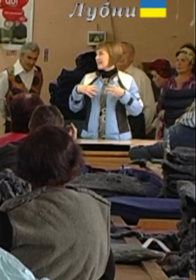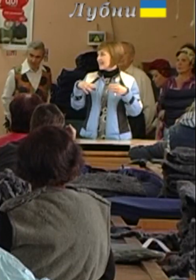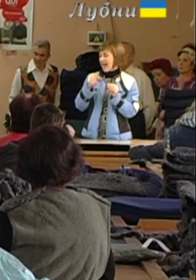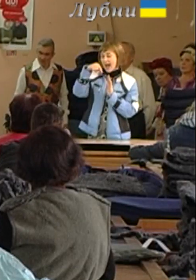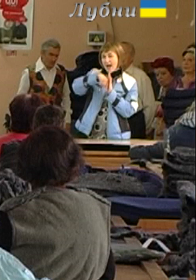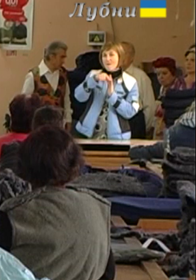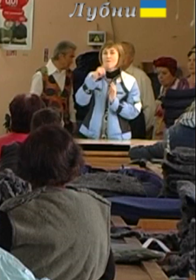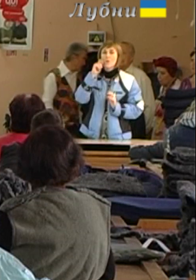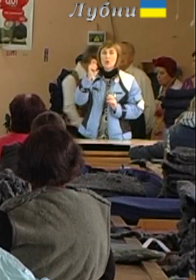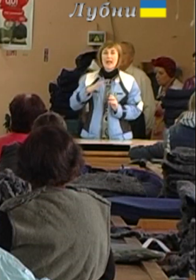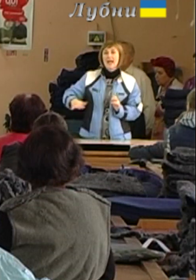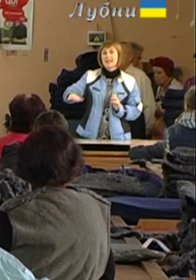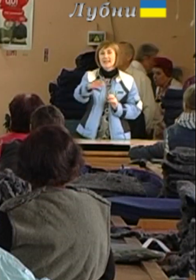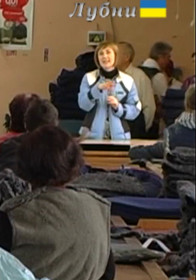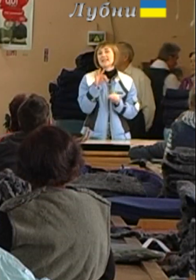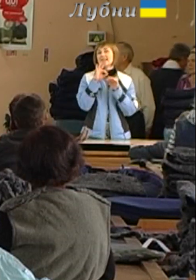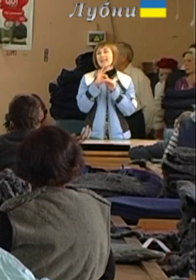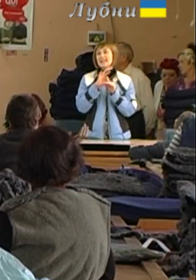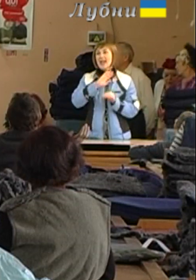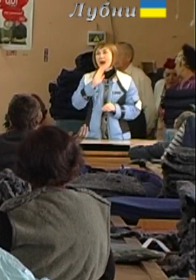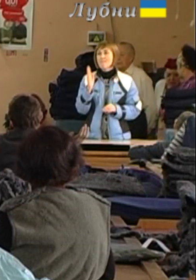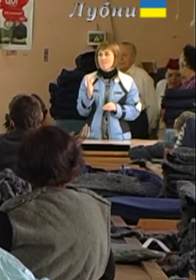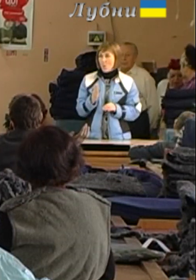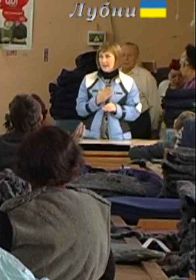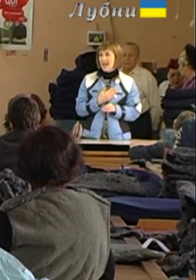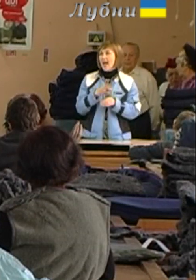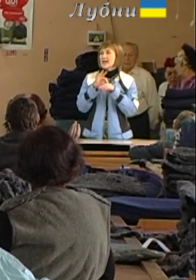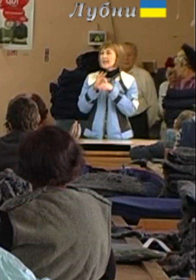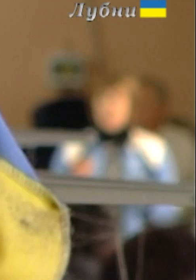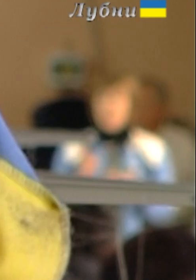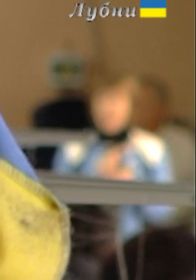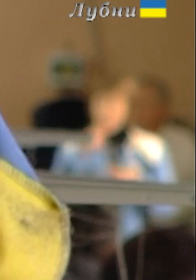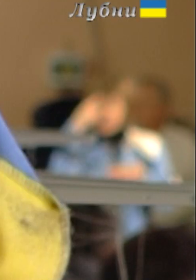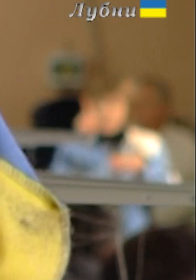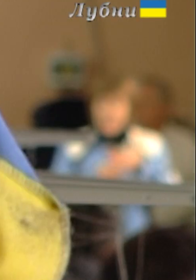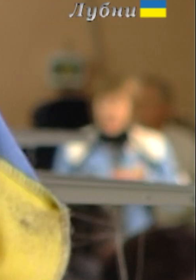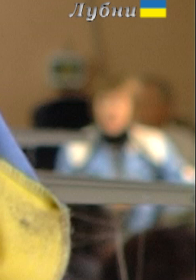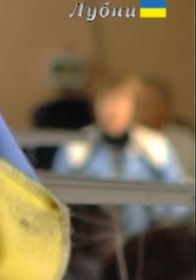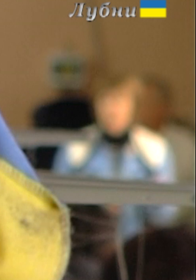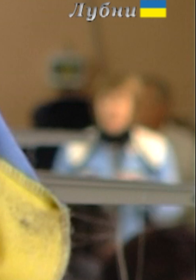Україні, рідня моя рідня, велика і красива.